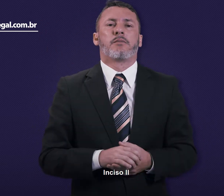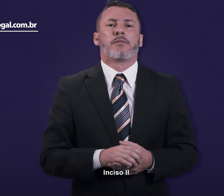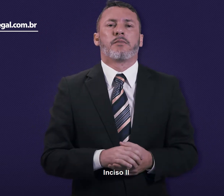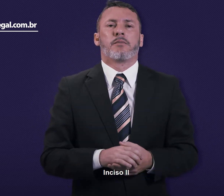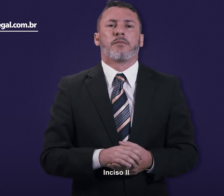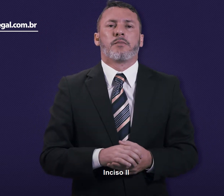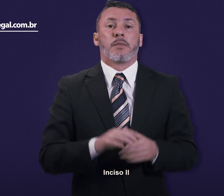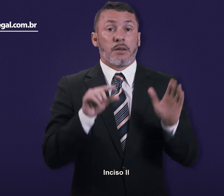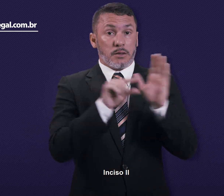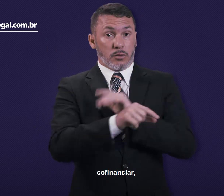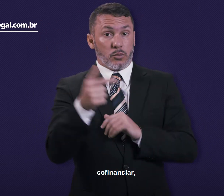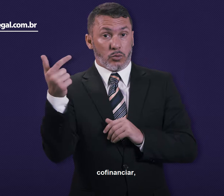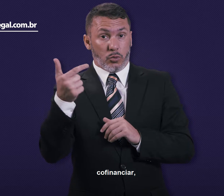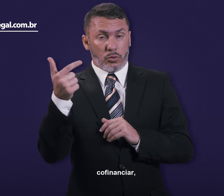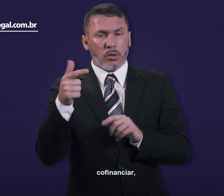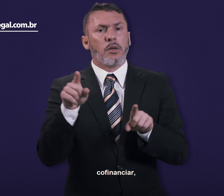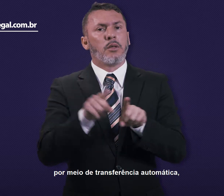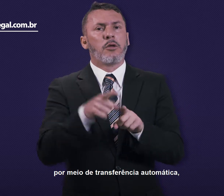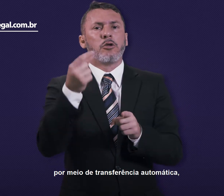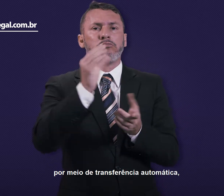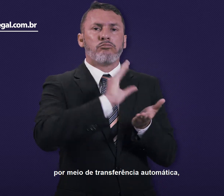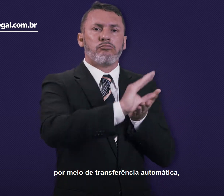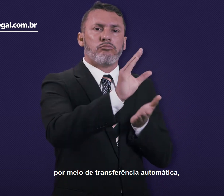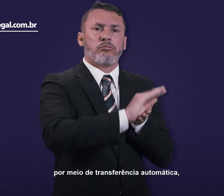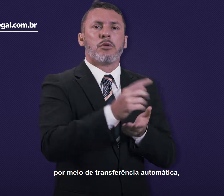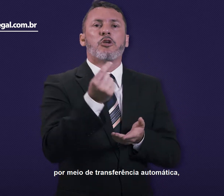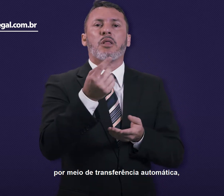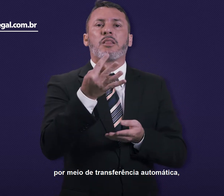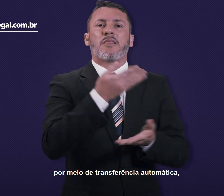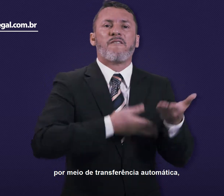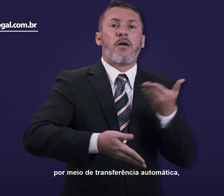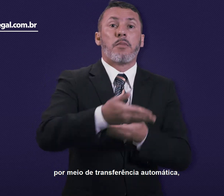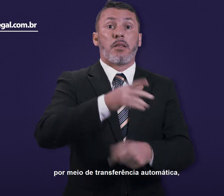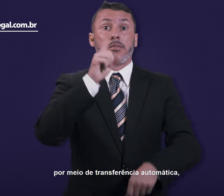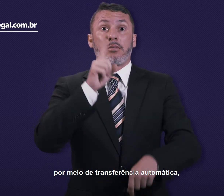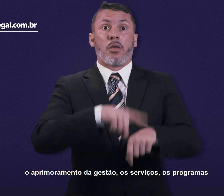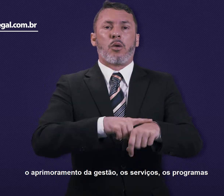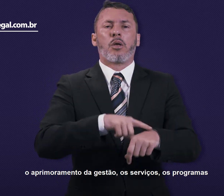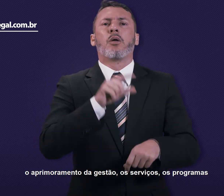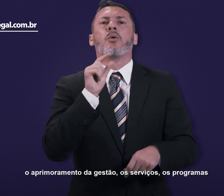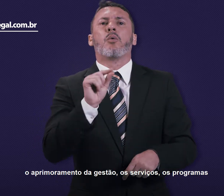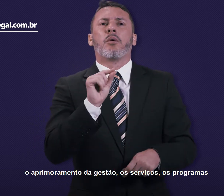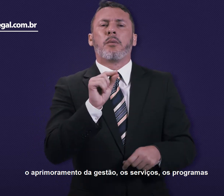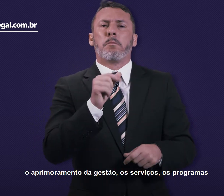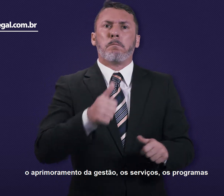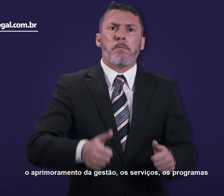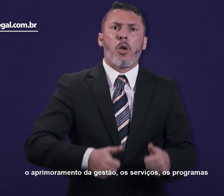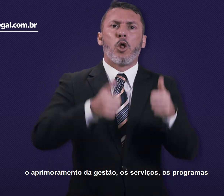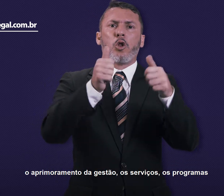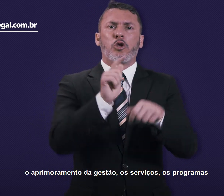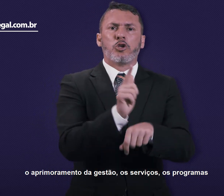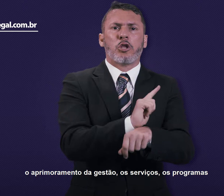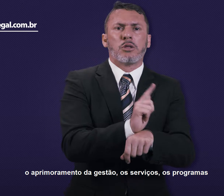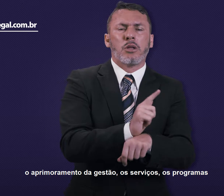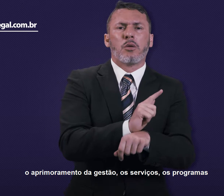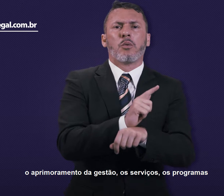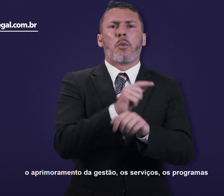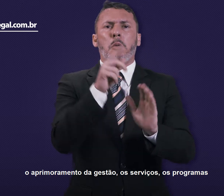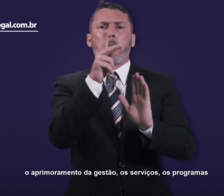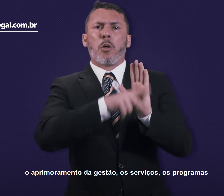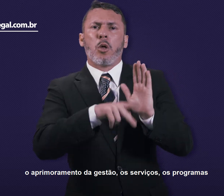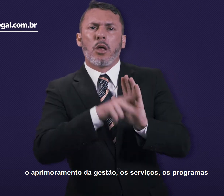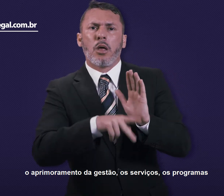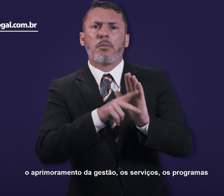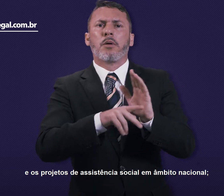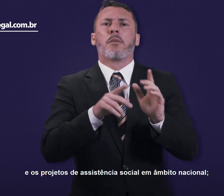Federal. Inciso 2. Cofinanciar, por meio de transferência automática, o aprimoramento da gestão, os serviços,